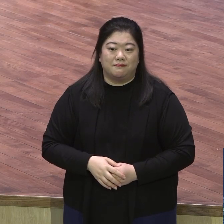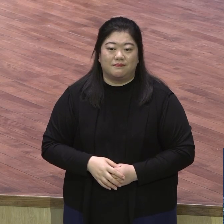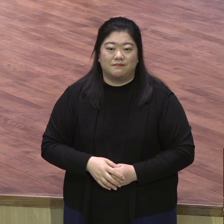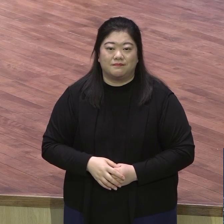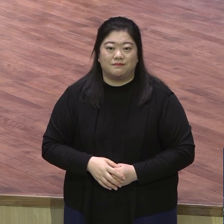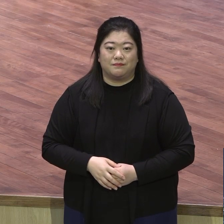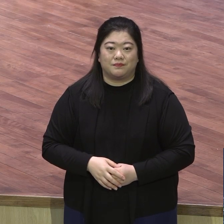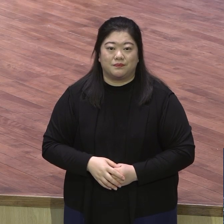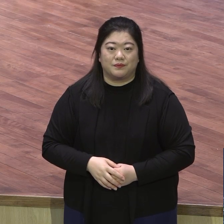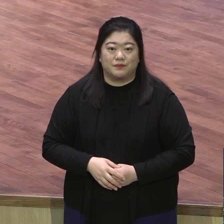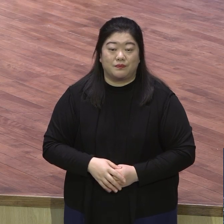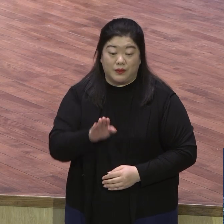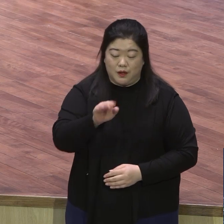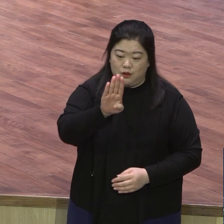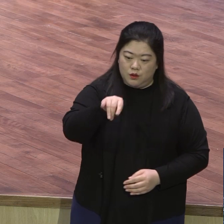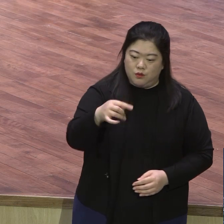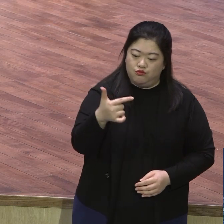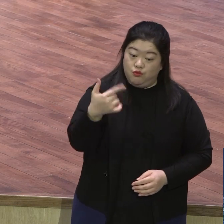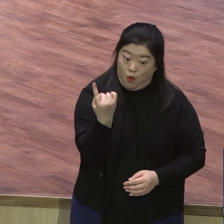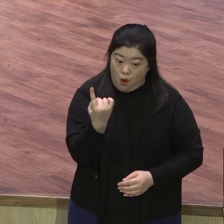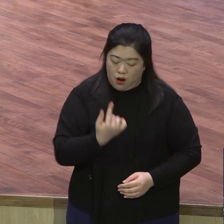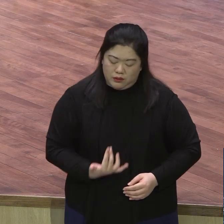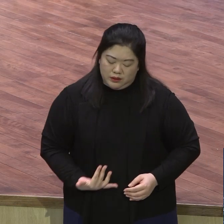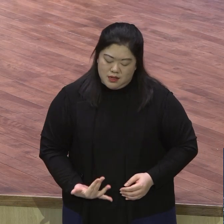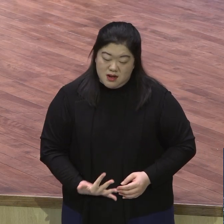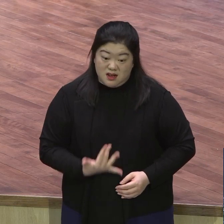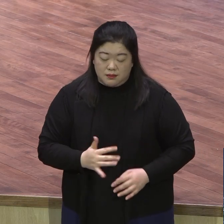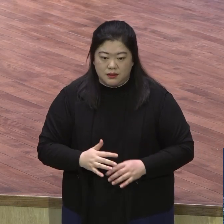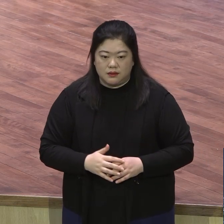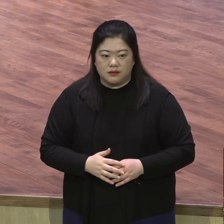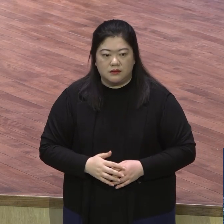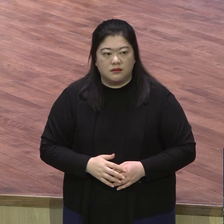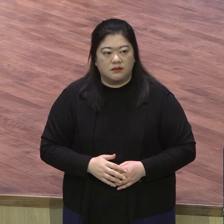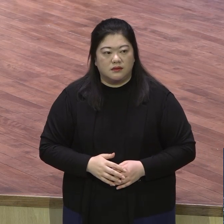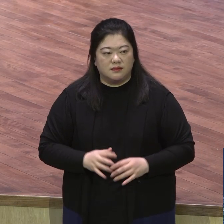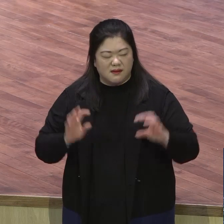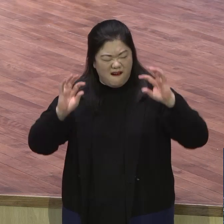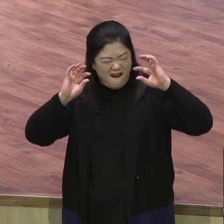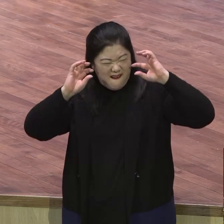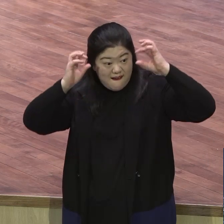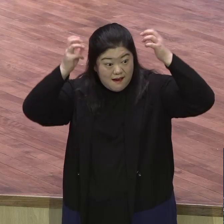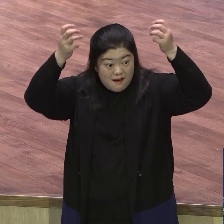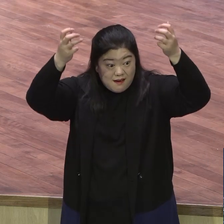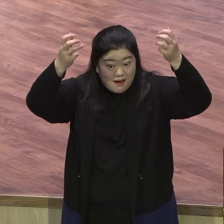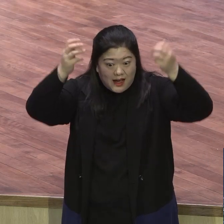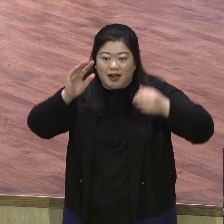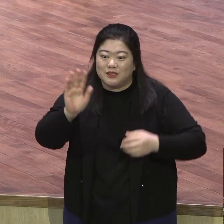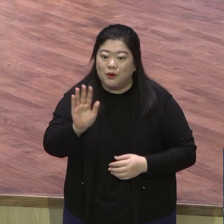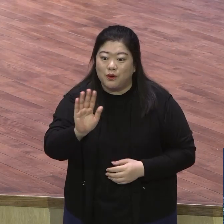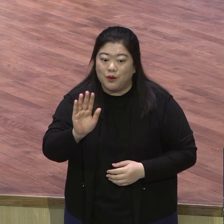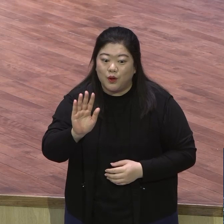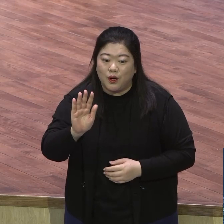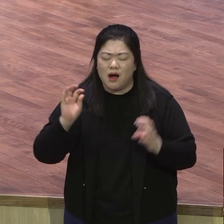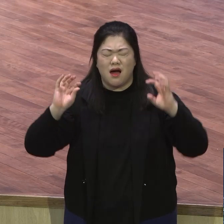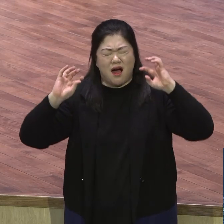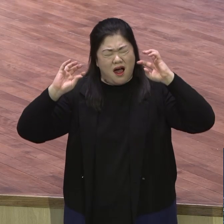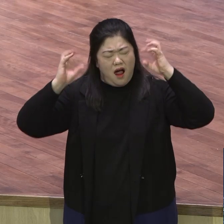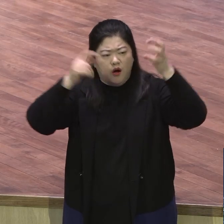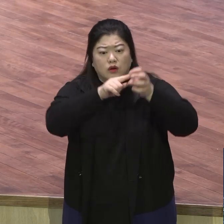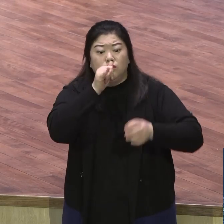여기서 말하는 분노가 무슨 말이냐 순간적으로 확 그 화를 말하는 게 아니에요. 그 순간적으로